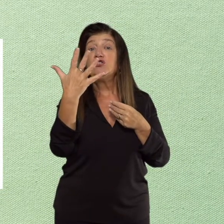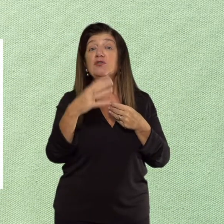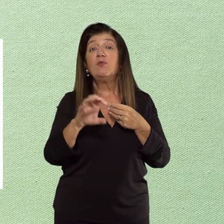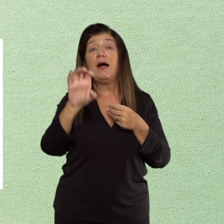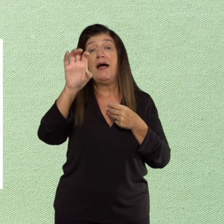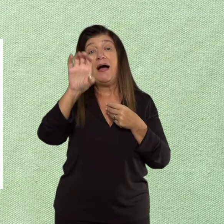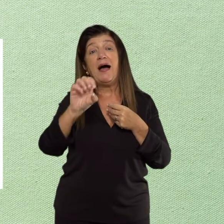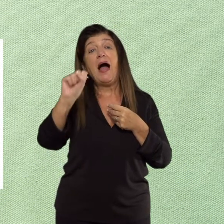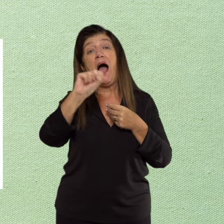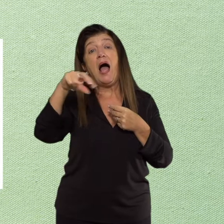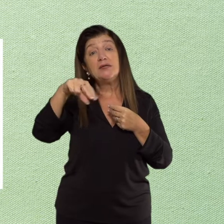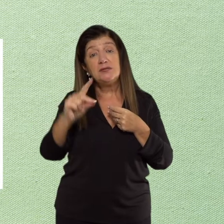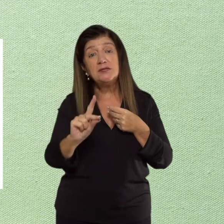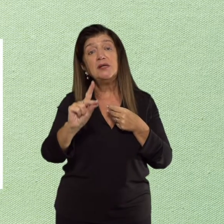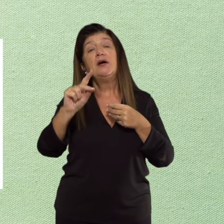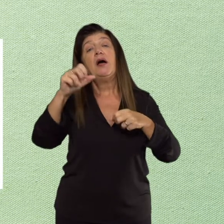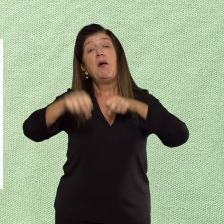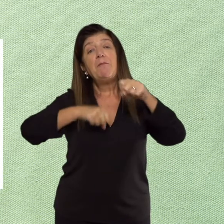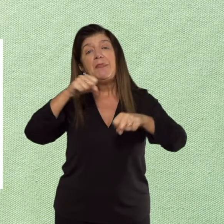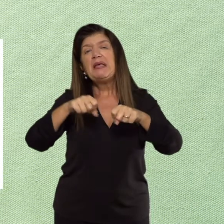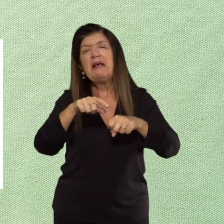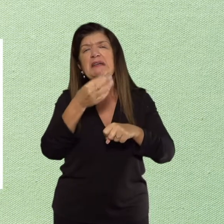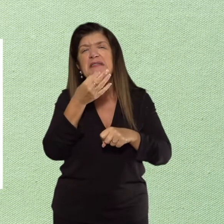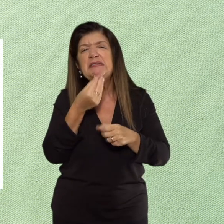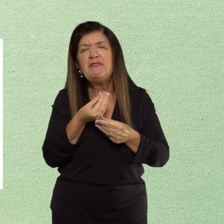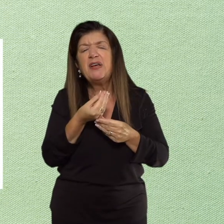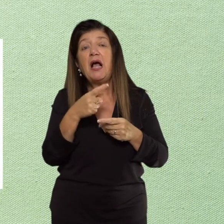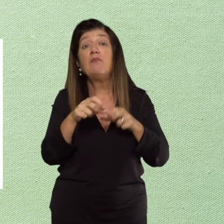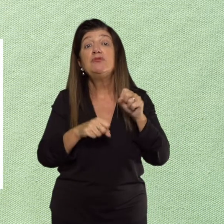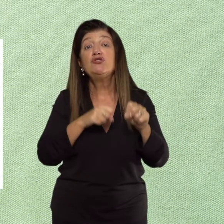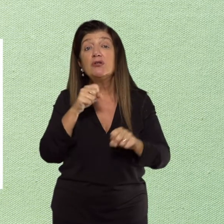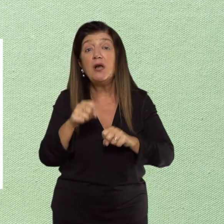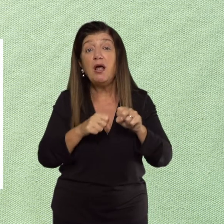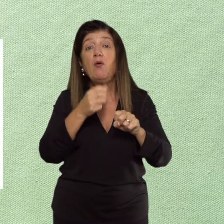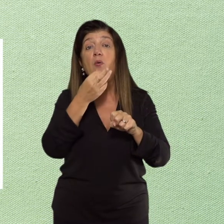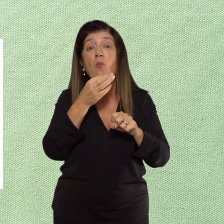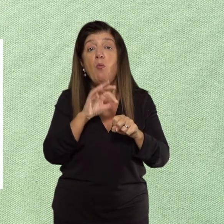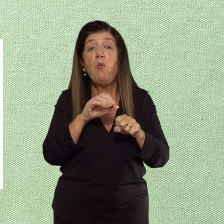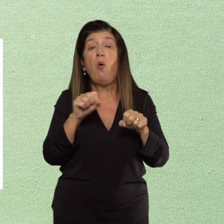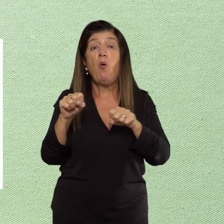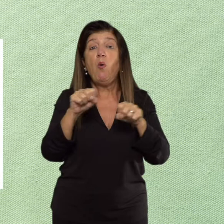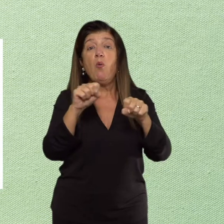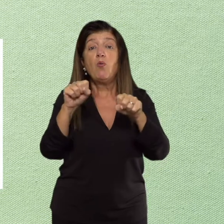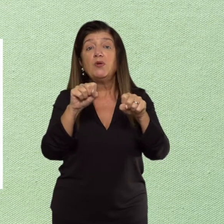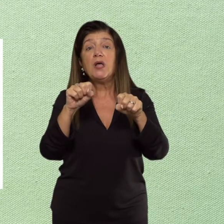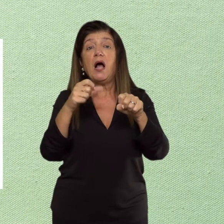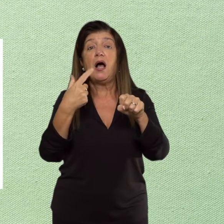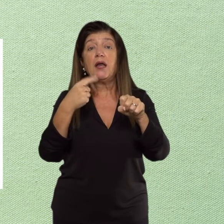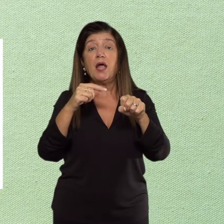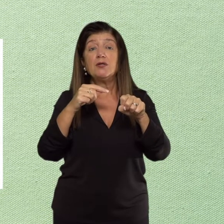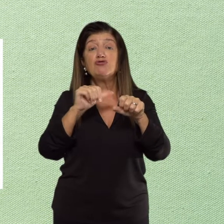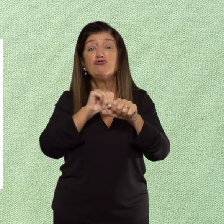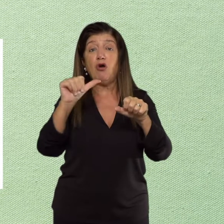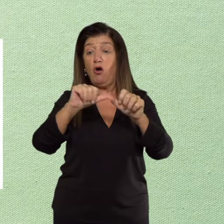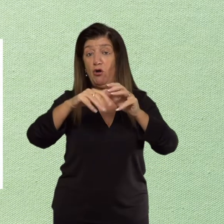sono semplicemente delle biciclette che si possono guidare con l'utilizzo degli arti superiori anziché quelli